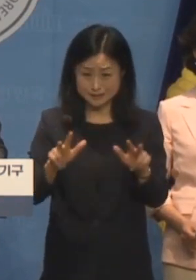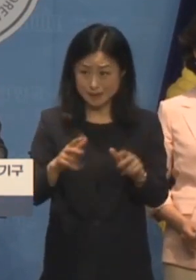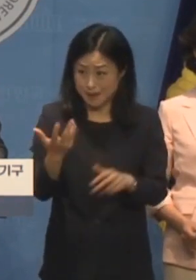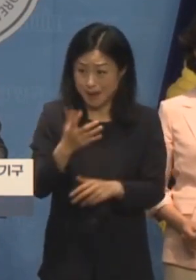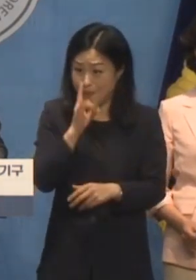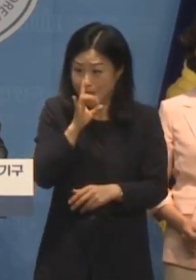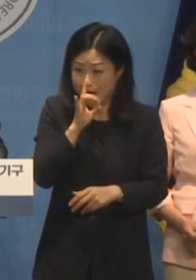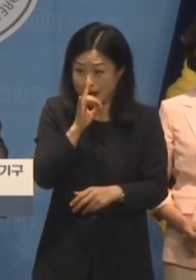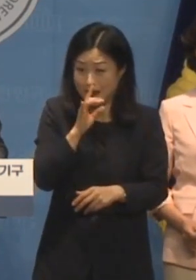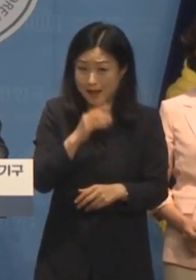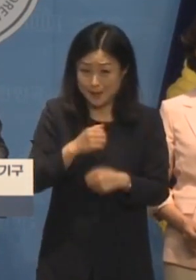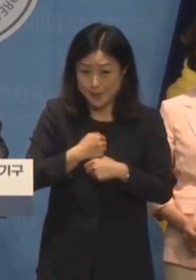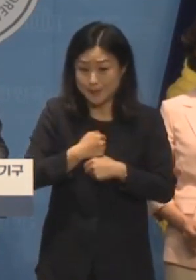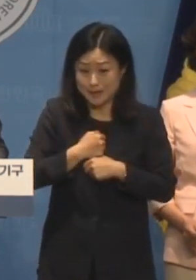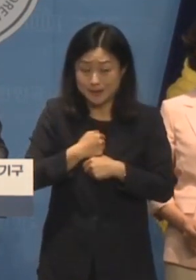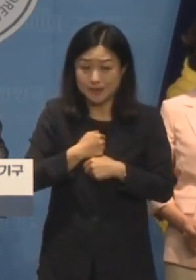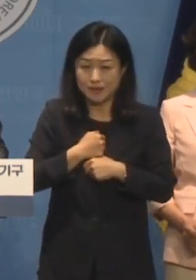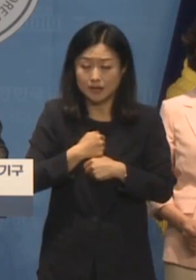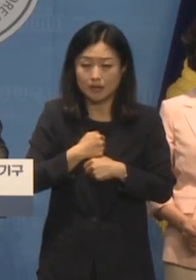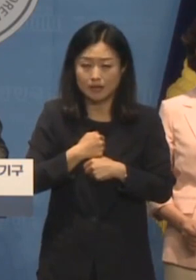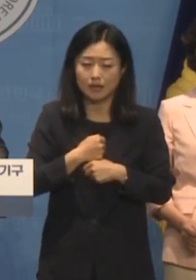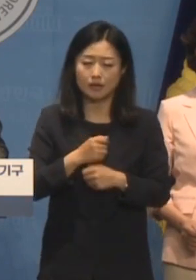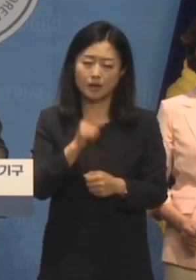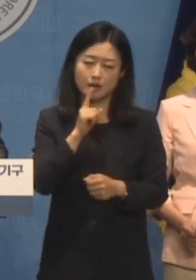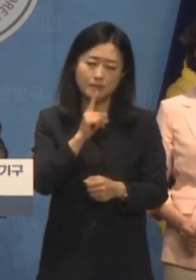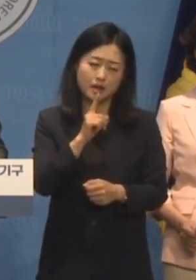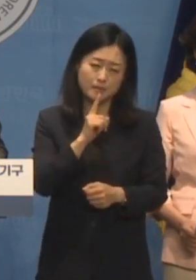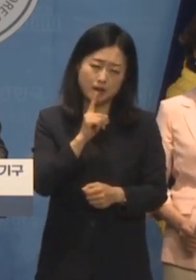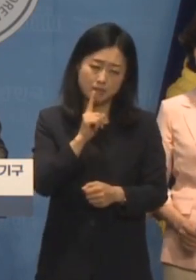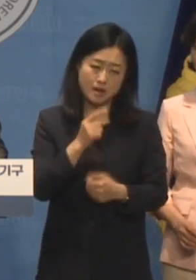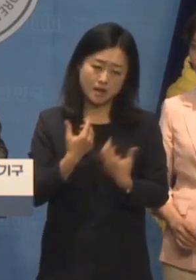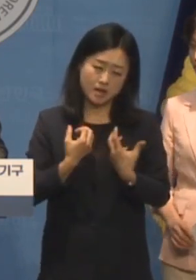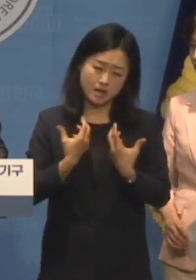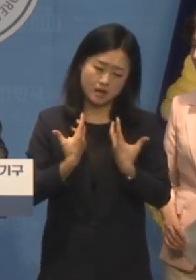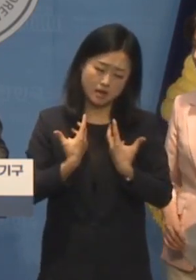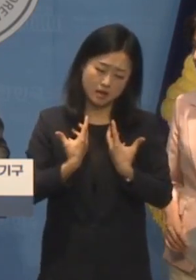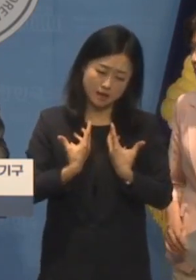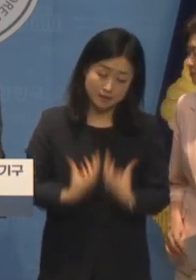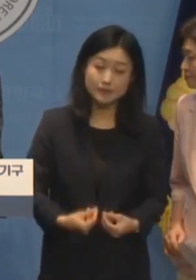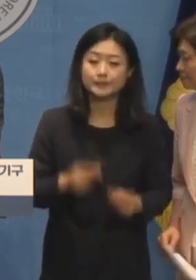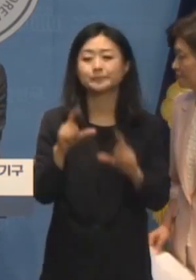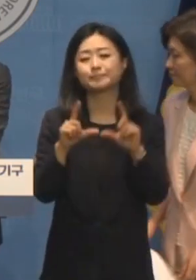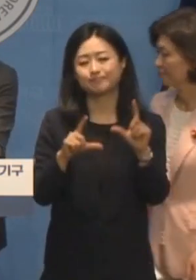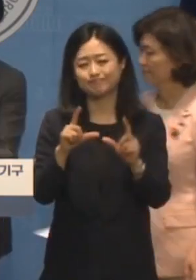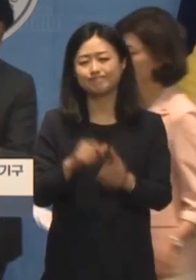아프면 안 되는 때라며 자조섞인 한숨을 짓는 것